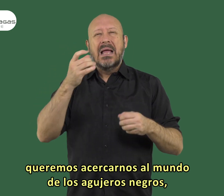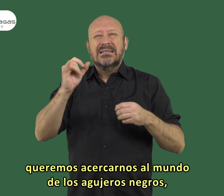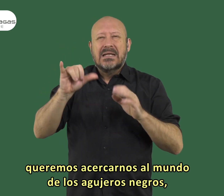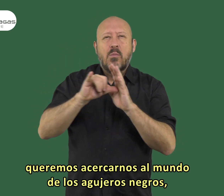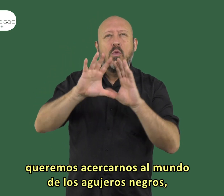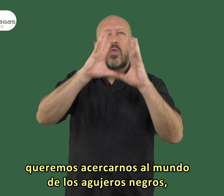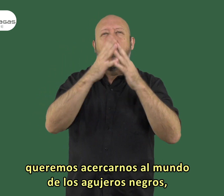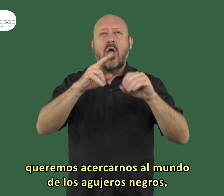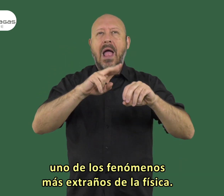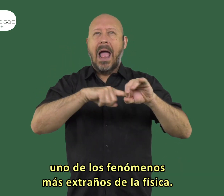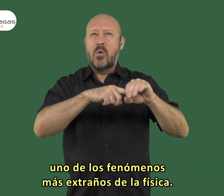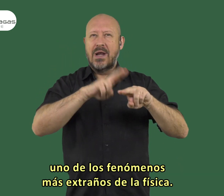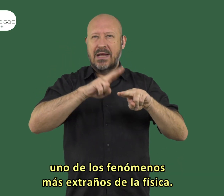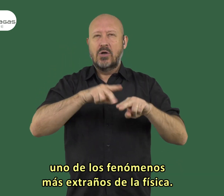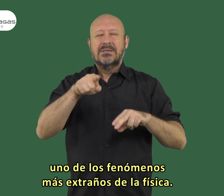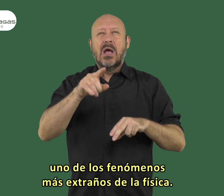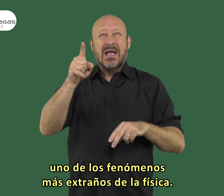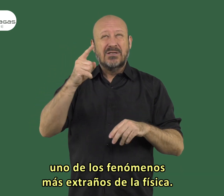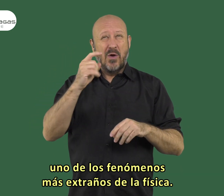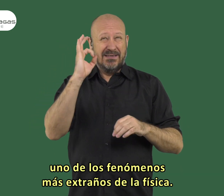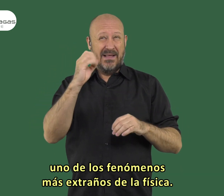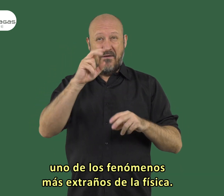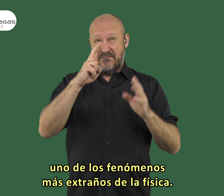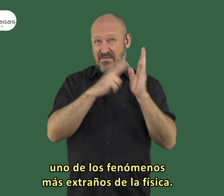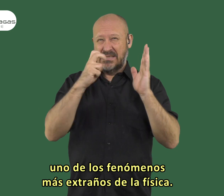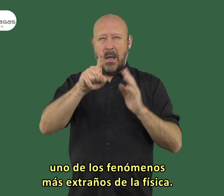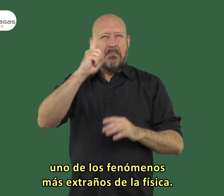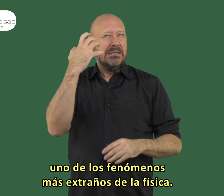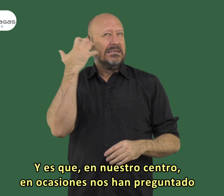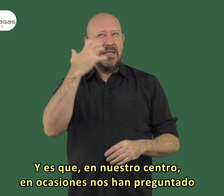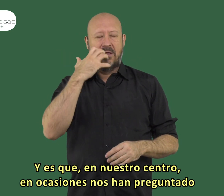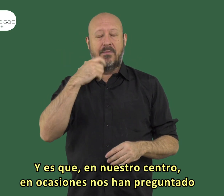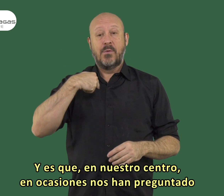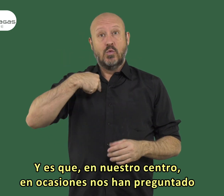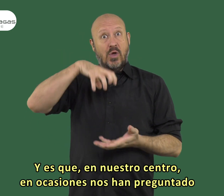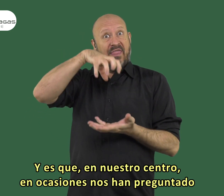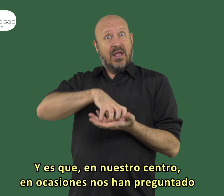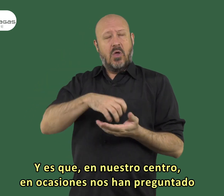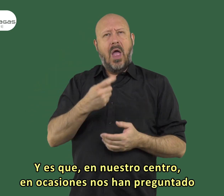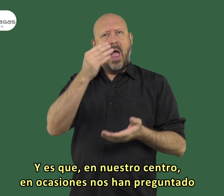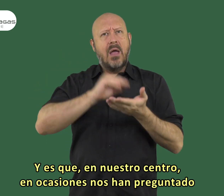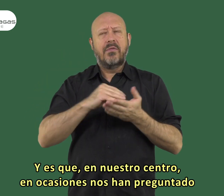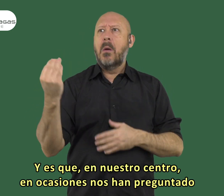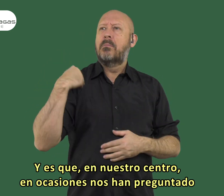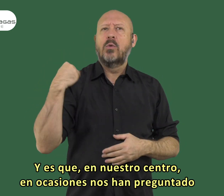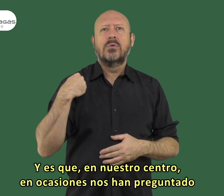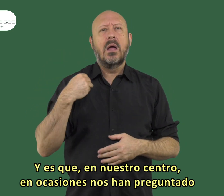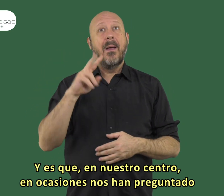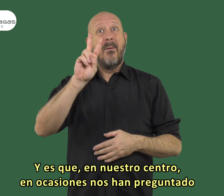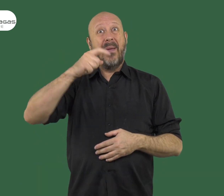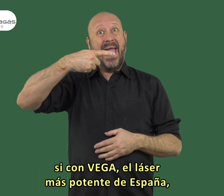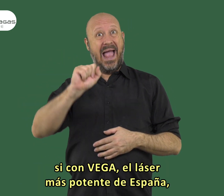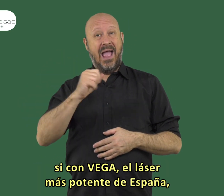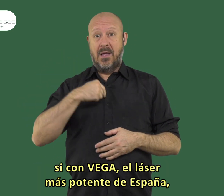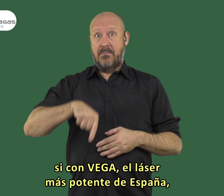al mundo de los agujeros negros, uno de los fenómenos más extraños de la física. Y es que, en nuestro centro, en ocasiones nos han